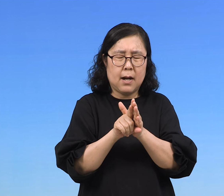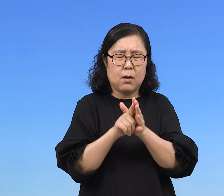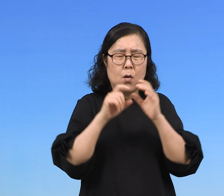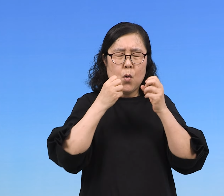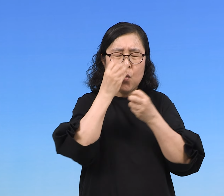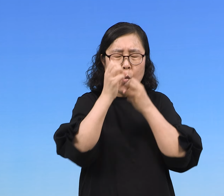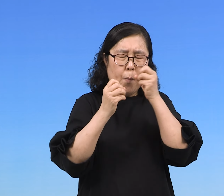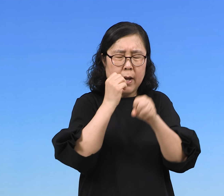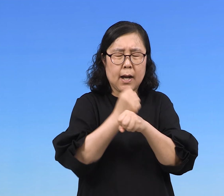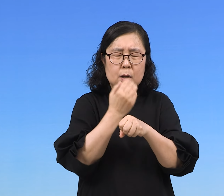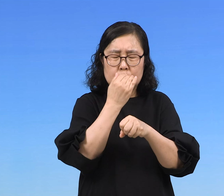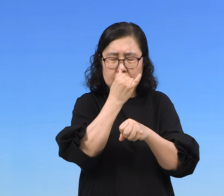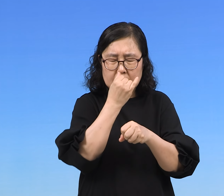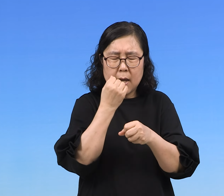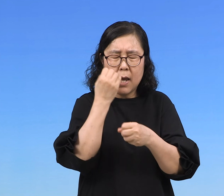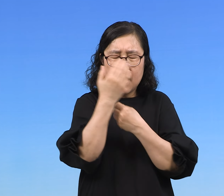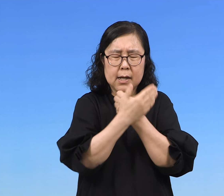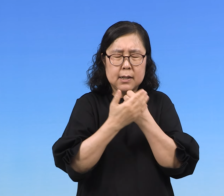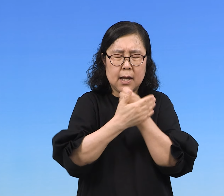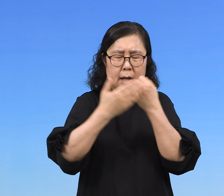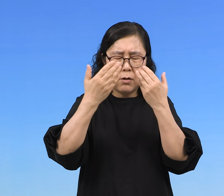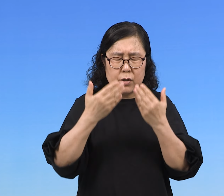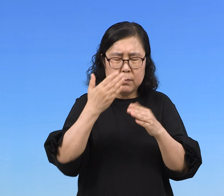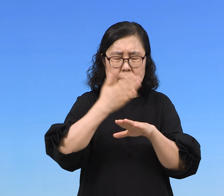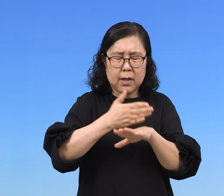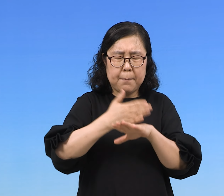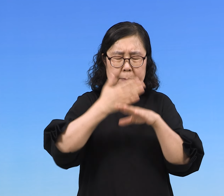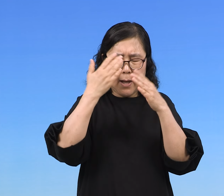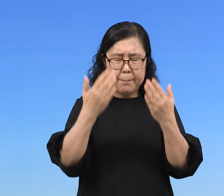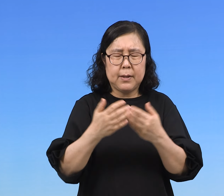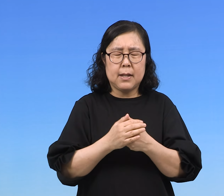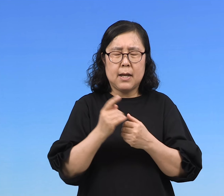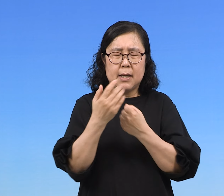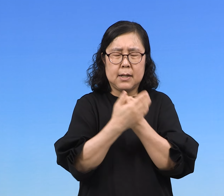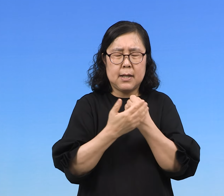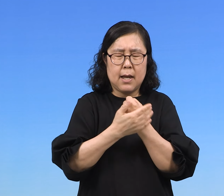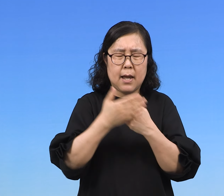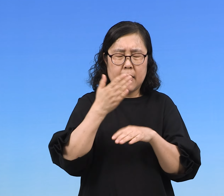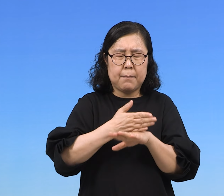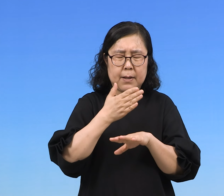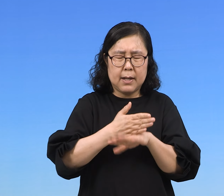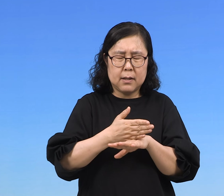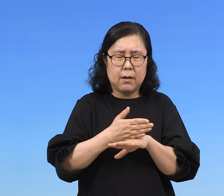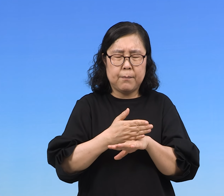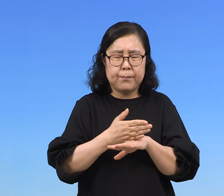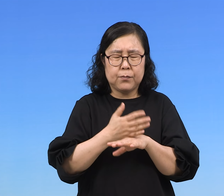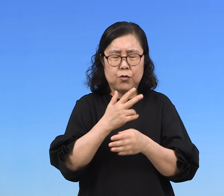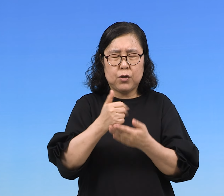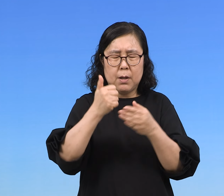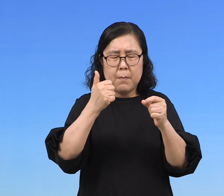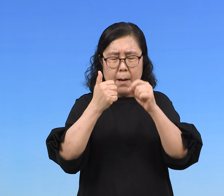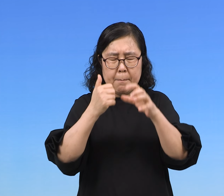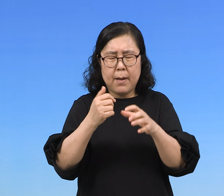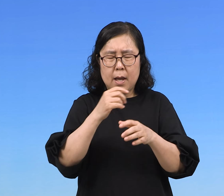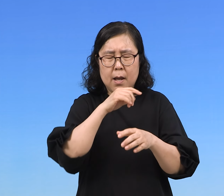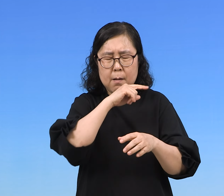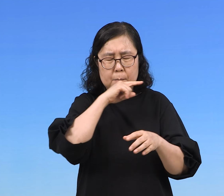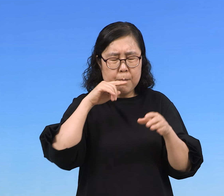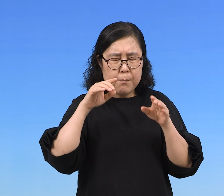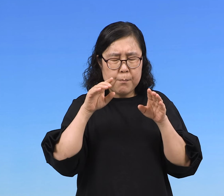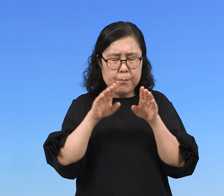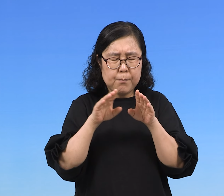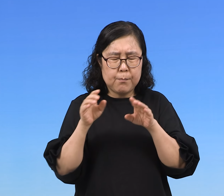믿사옵니다. 고백할 수 있게 은혜 주신 거 감사합니다. 이제 하나님, 이 은혜에 감사해서 주님 앞에 이